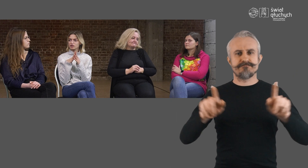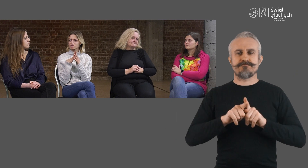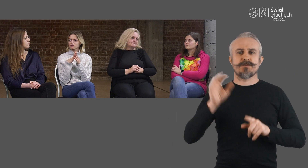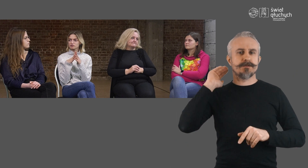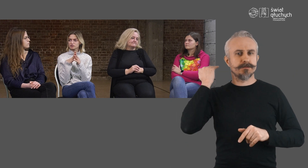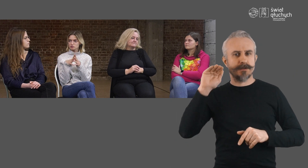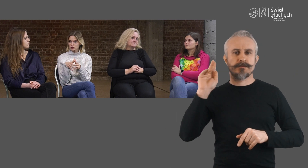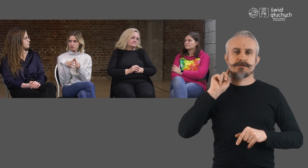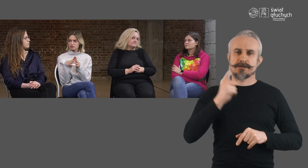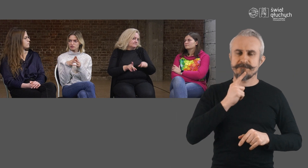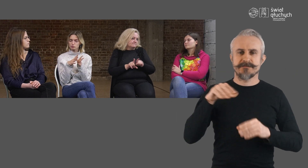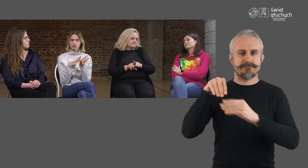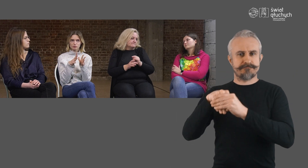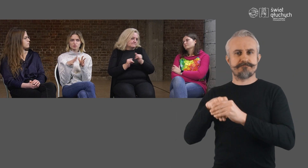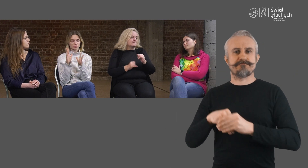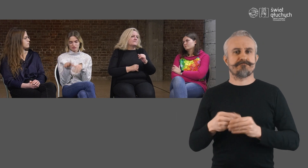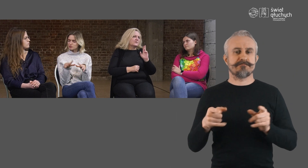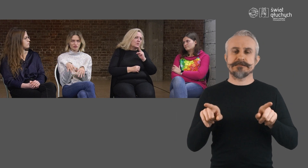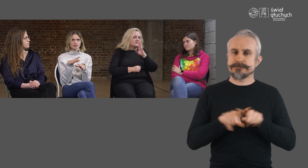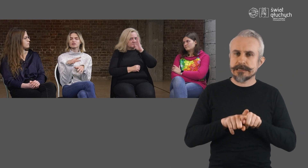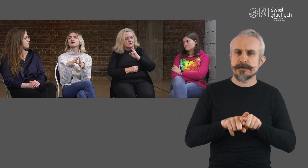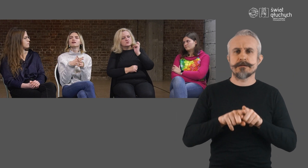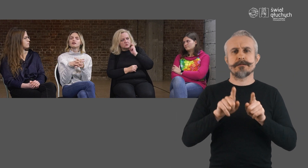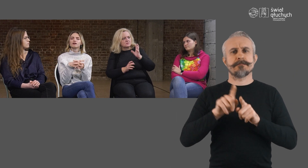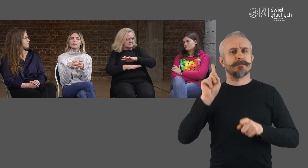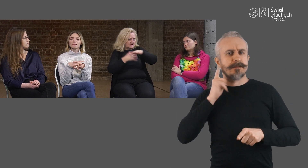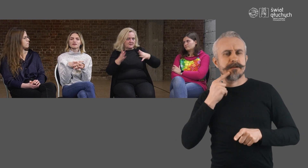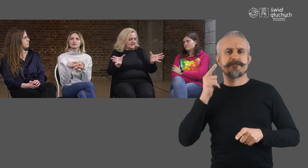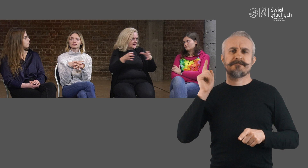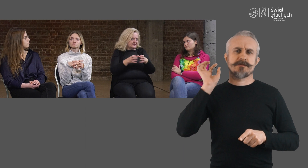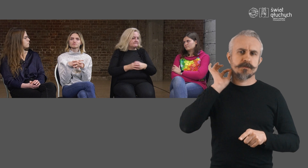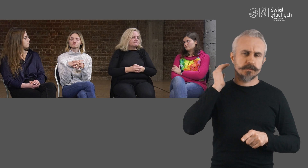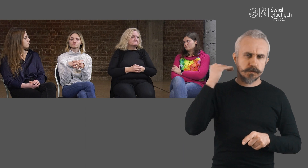i niesłyszących, głuchych, słabosłyszących i słyszących.